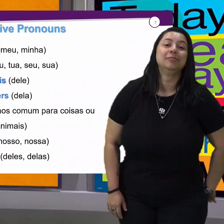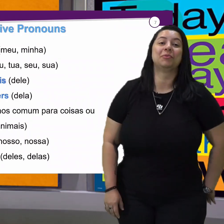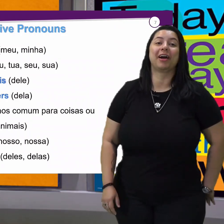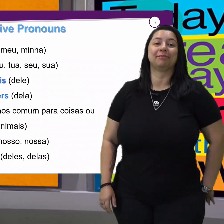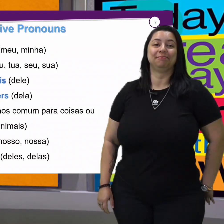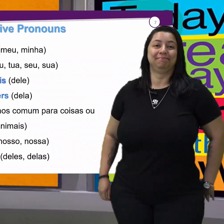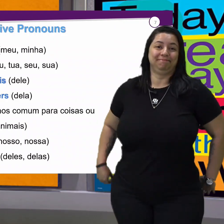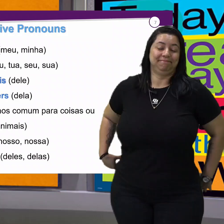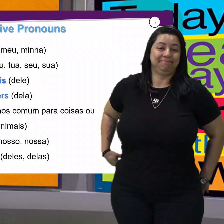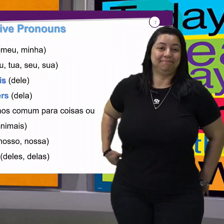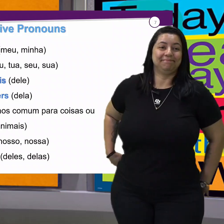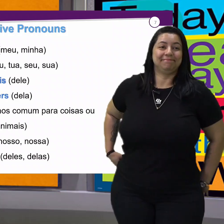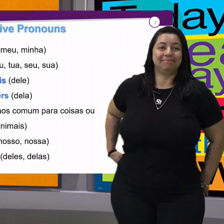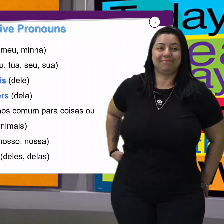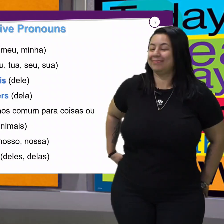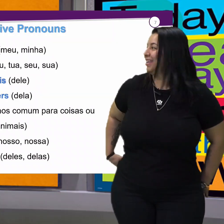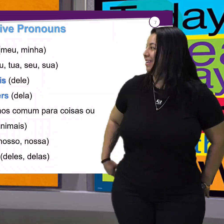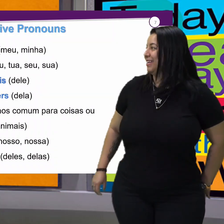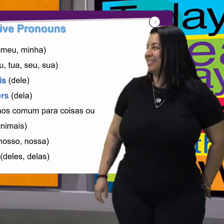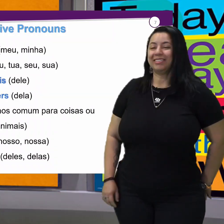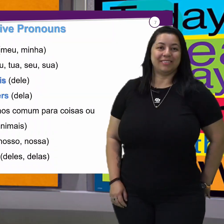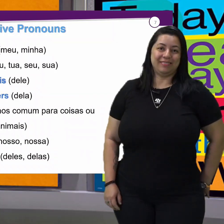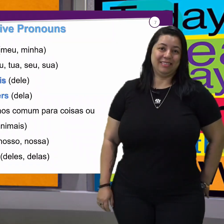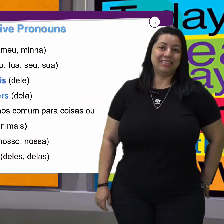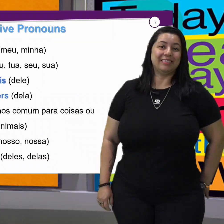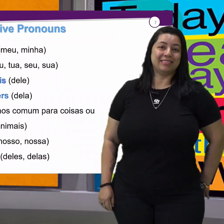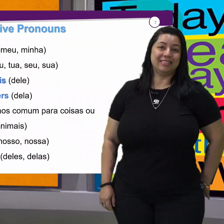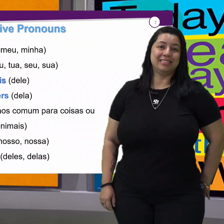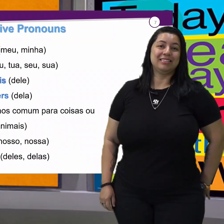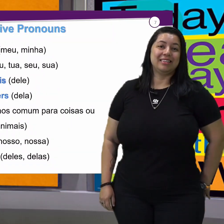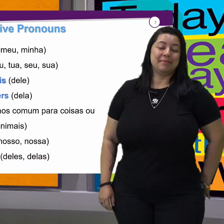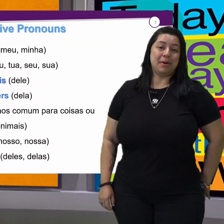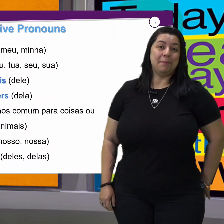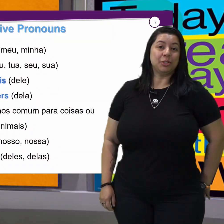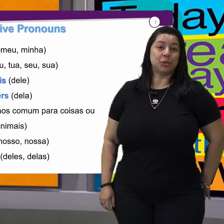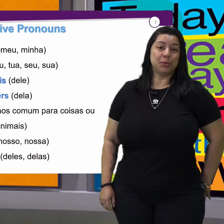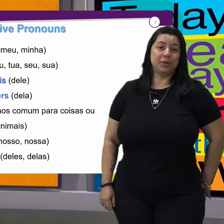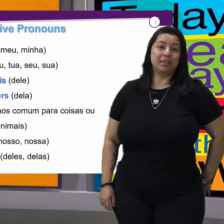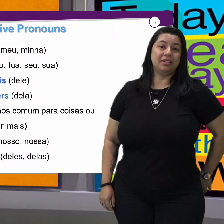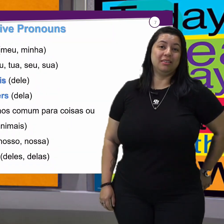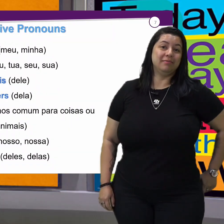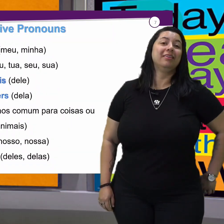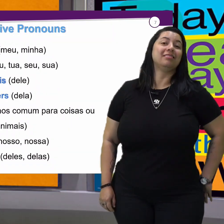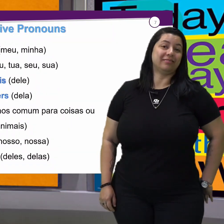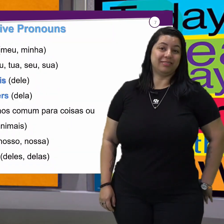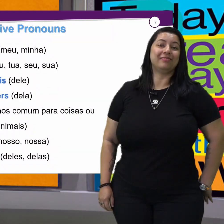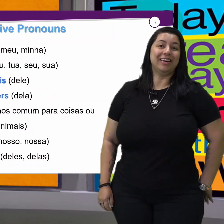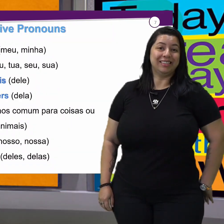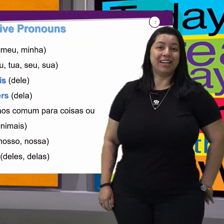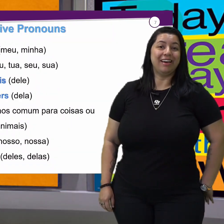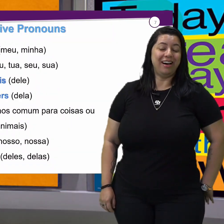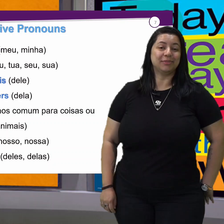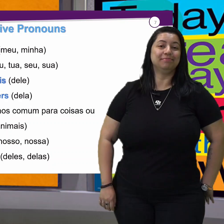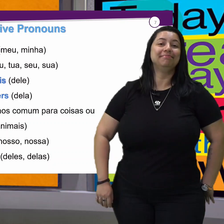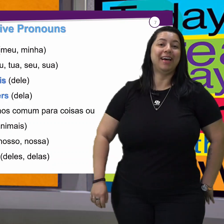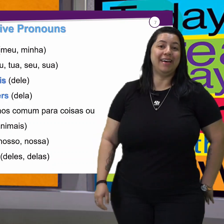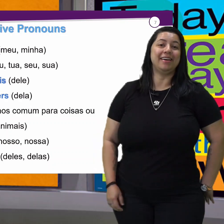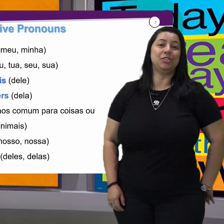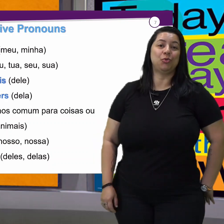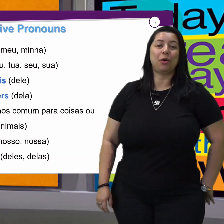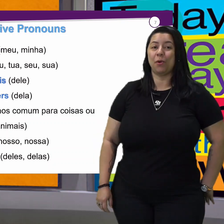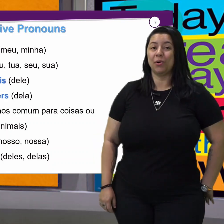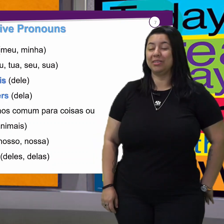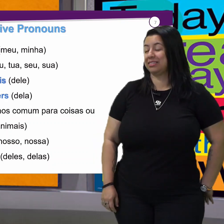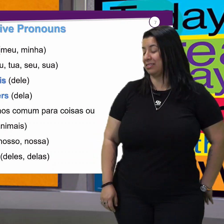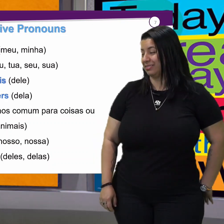usado para pessoas de jeito nenhum. Inclusive, se você usa o it, o pronome pessoal it, e os adjetivos, o pronome possessivo de uma pessoa, você está chamando ela de algo, de uma